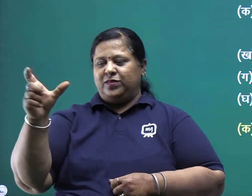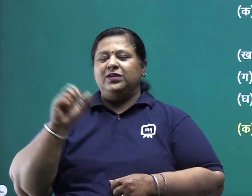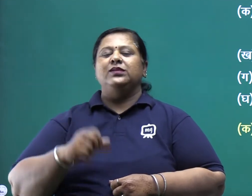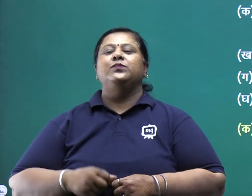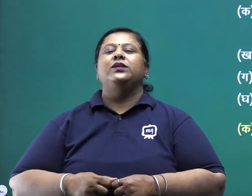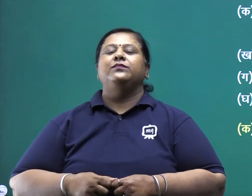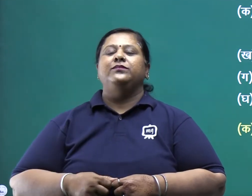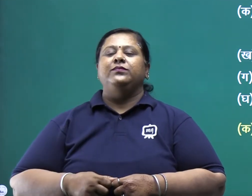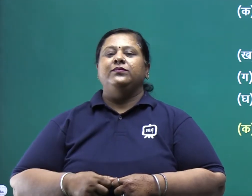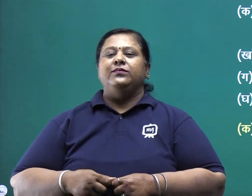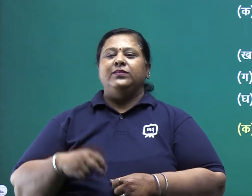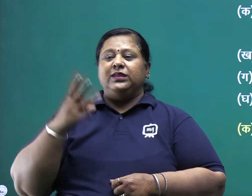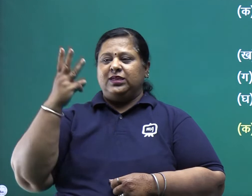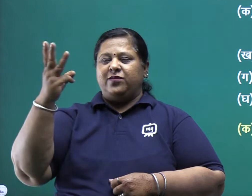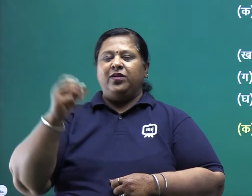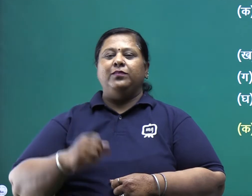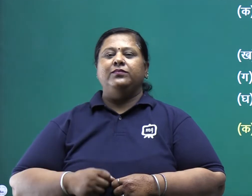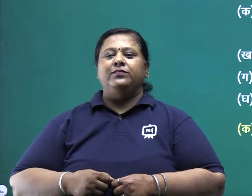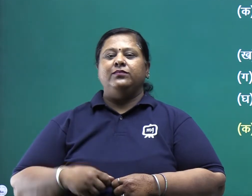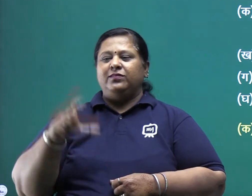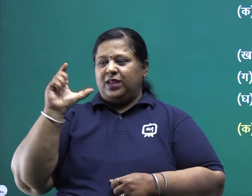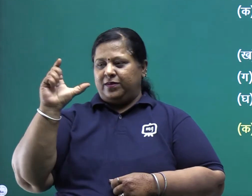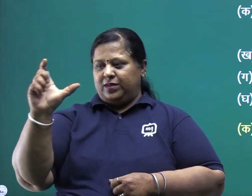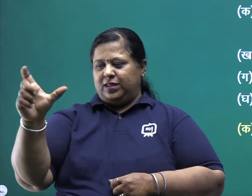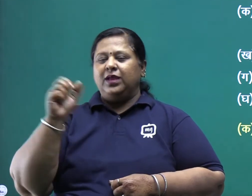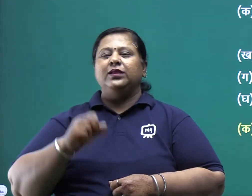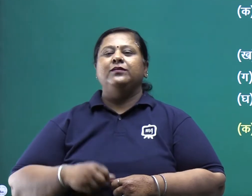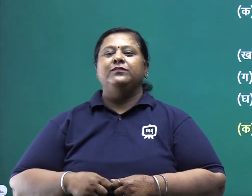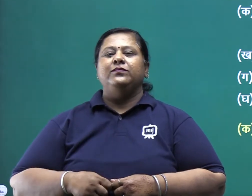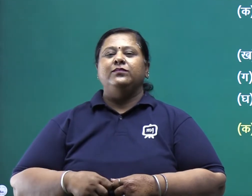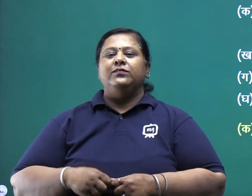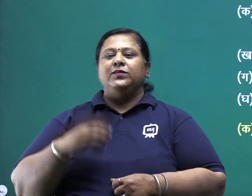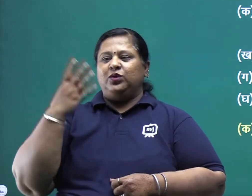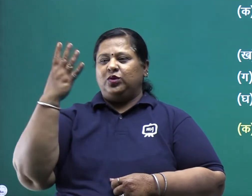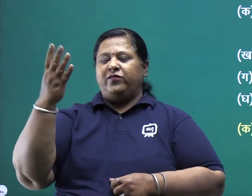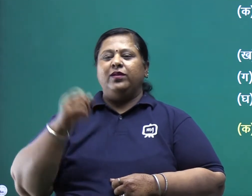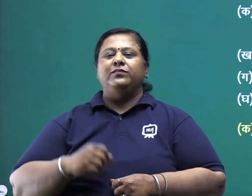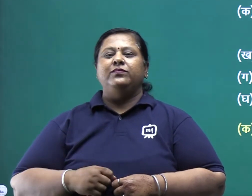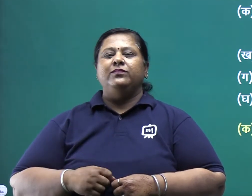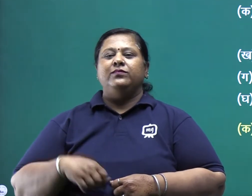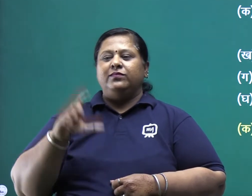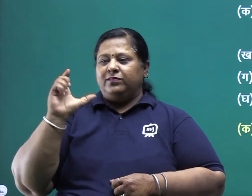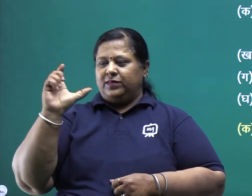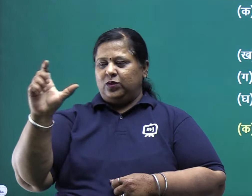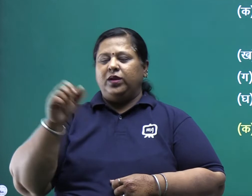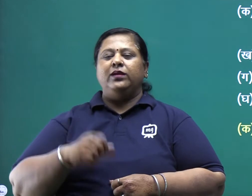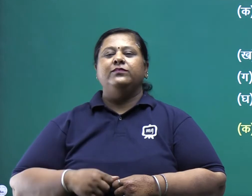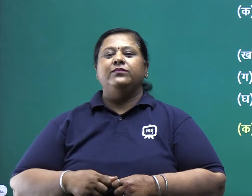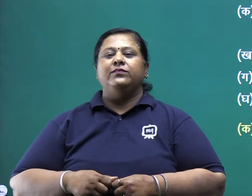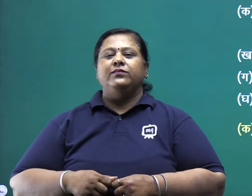शिवमंगल सिंह सुमन। तीसरा विकल्प भवानी प्रसाद मिश्र। और चौथा विकल्प कोई